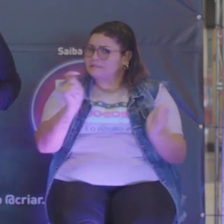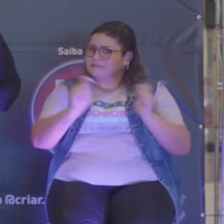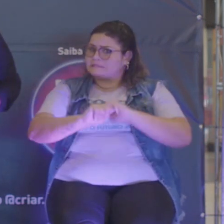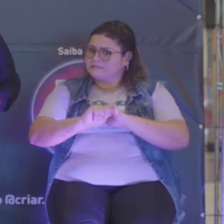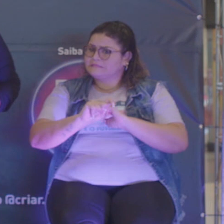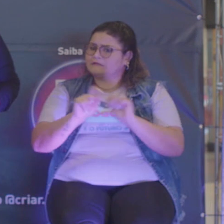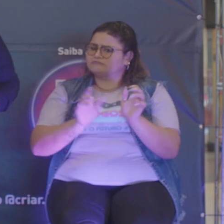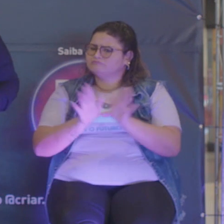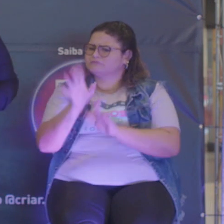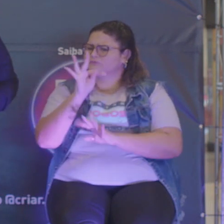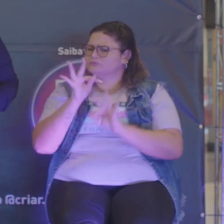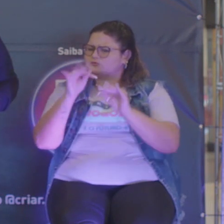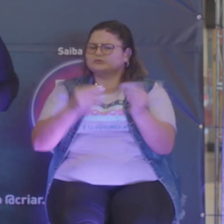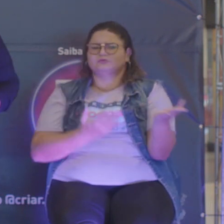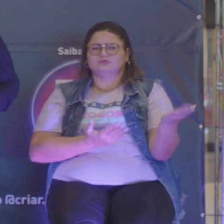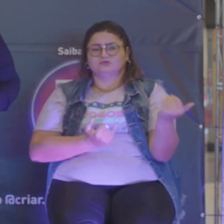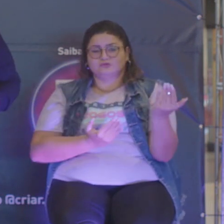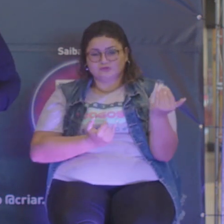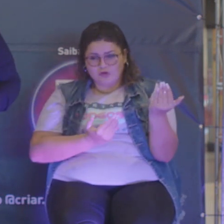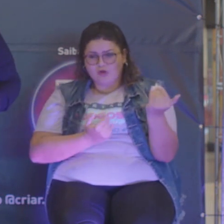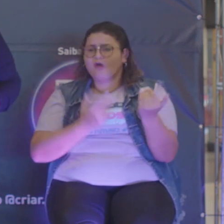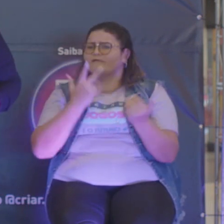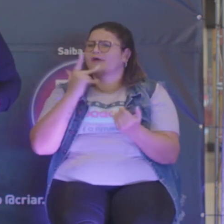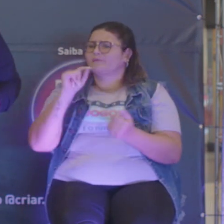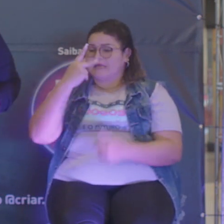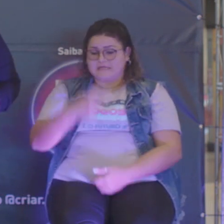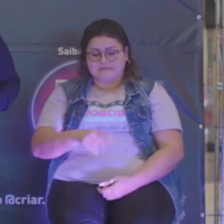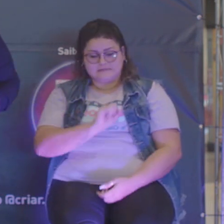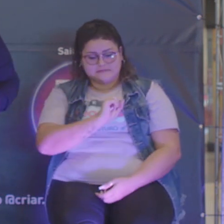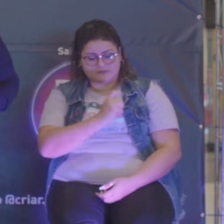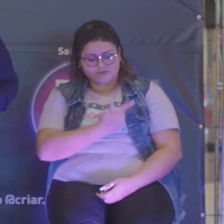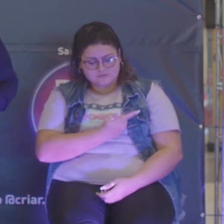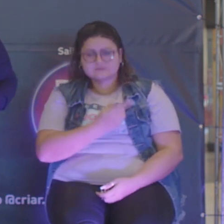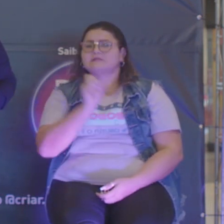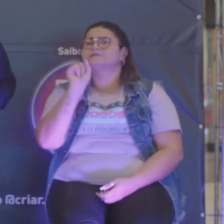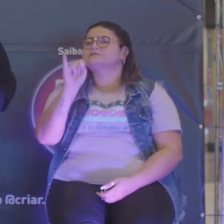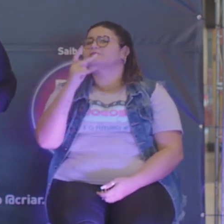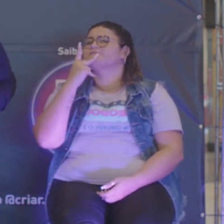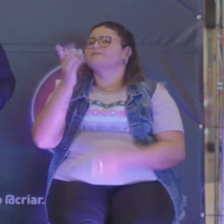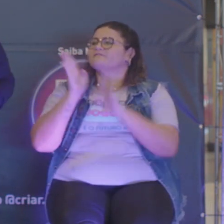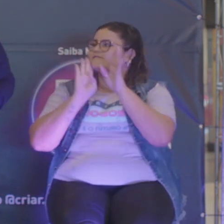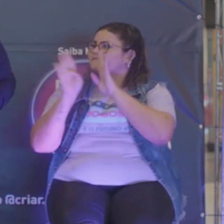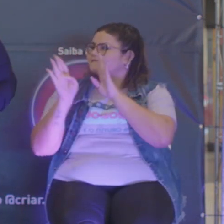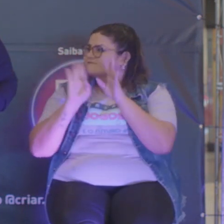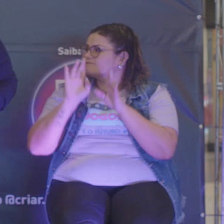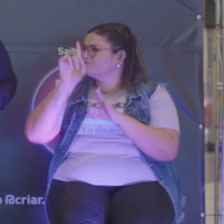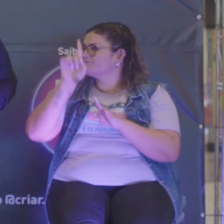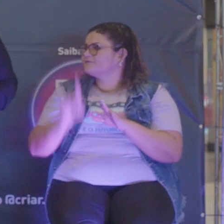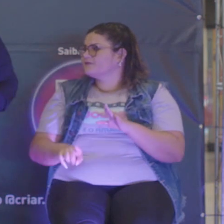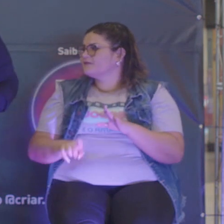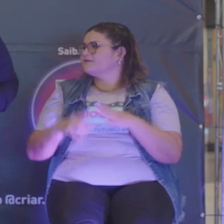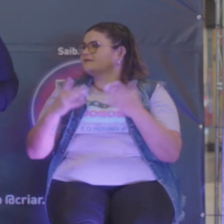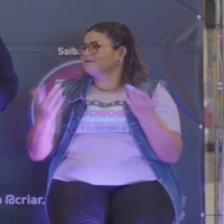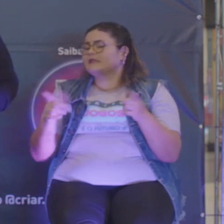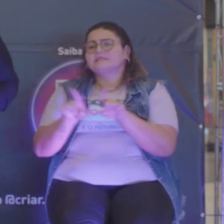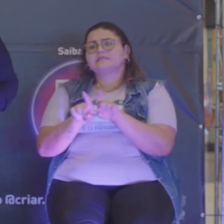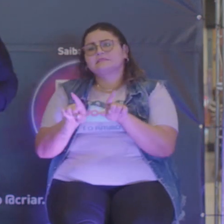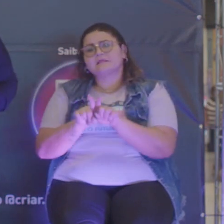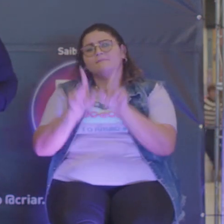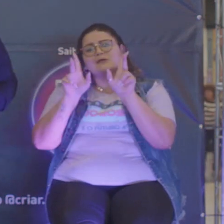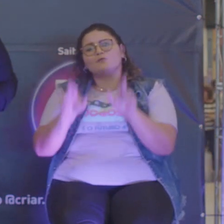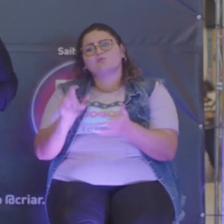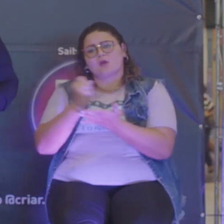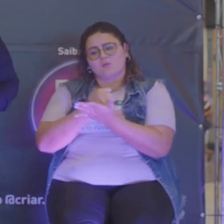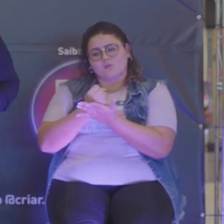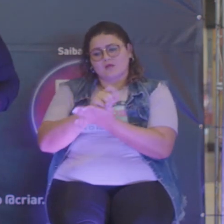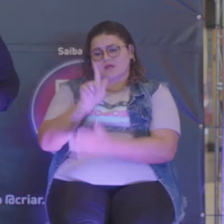social para muitos jovens. Tipo, a gente pode falar que a gente está em São Gonçalo, temos que falar de Vinícius Júnior, né? Não tem como não falar. E a mesma coisa nos games. Eu